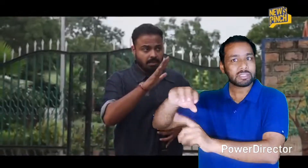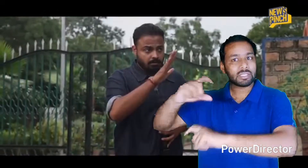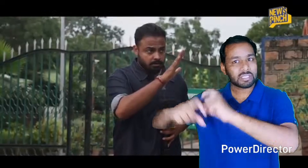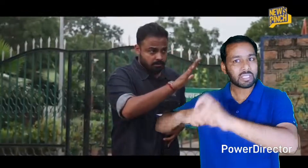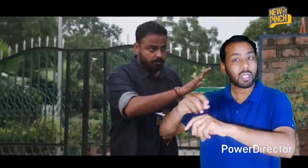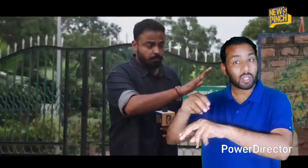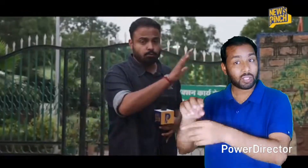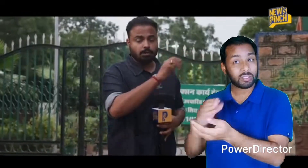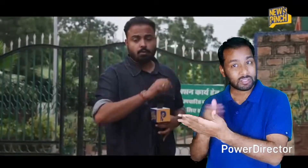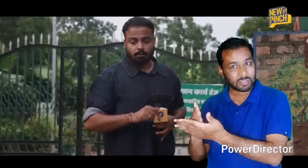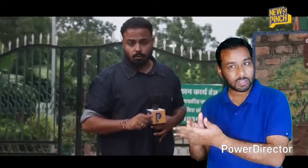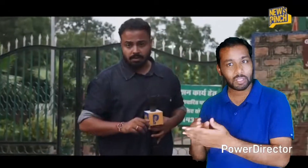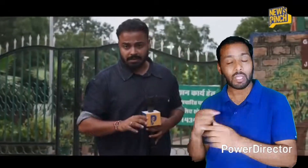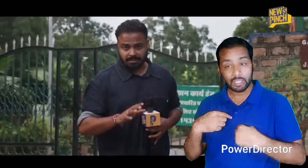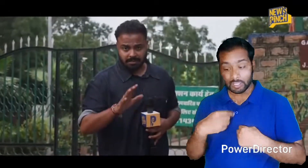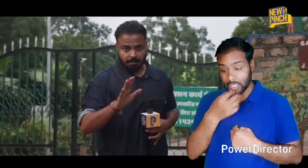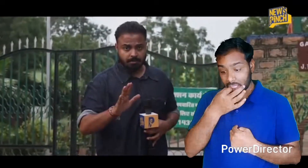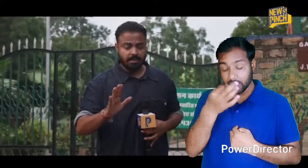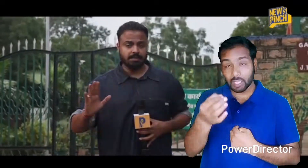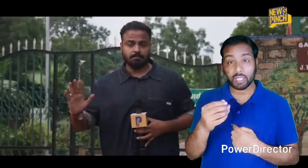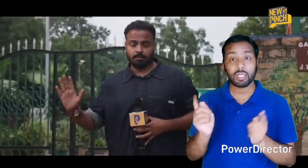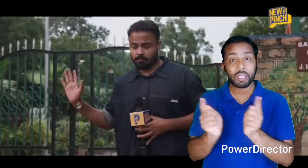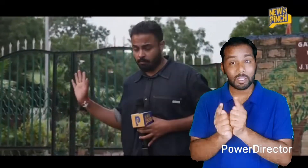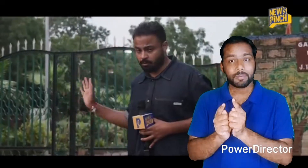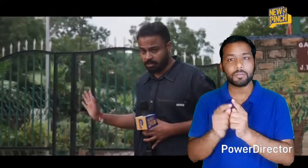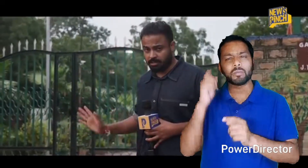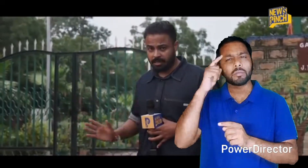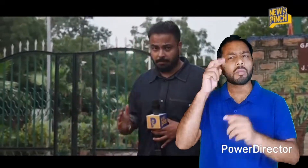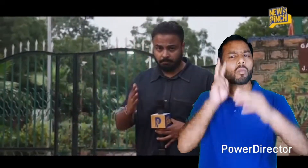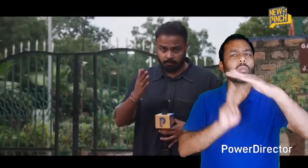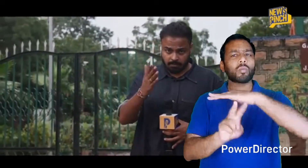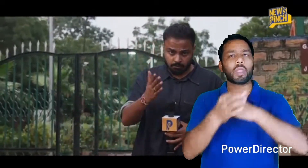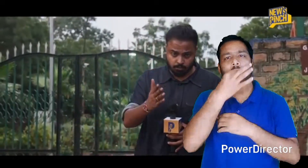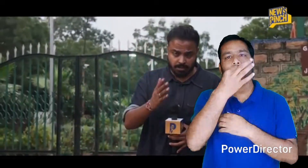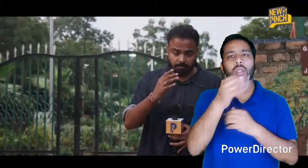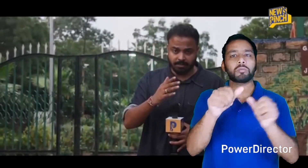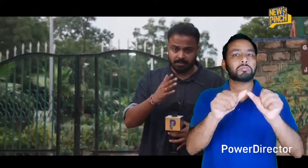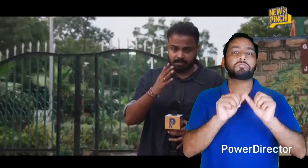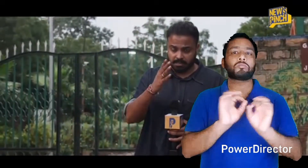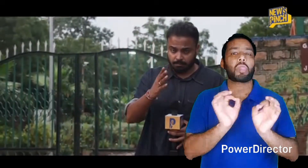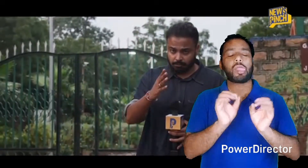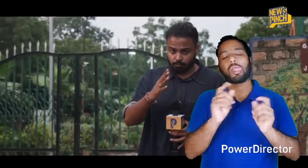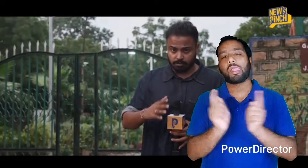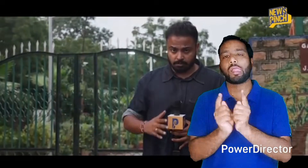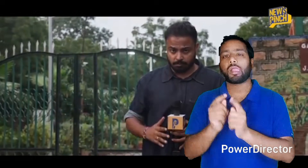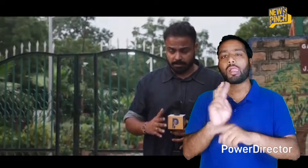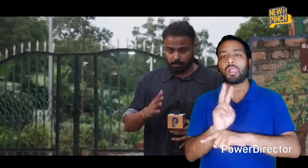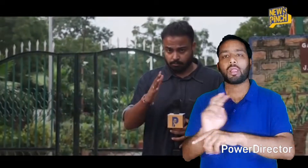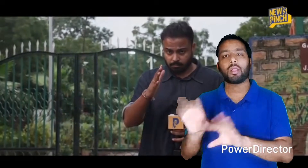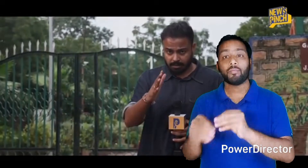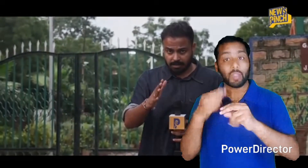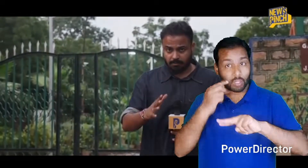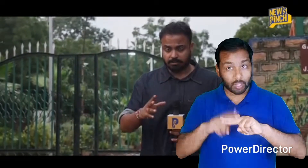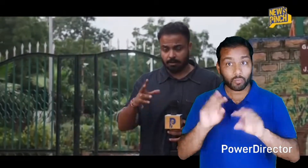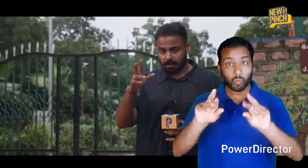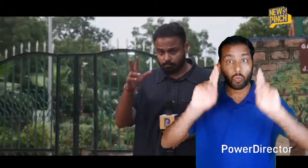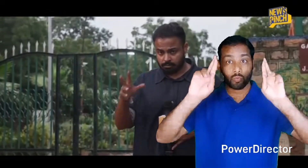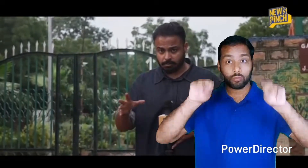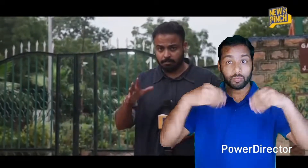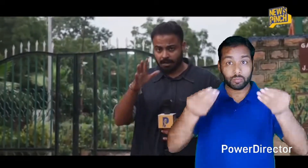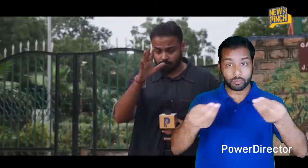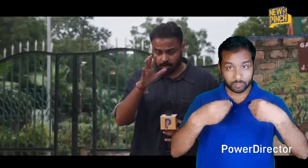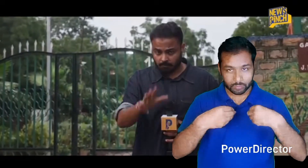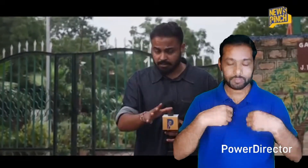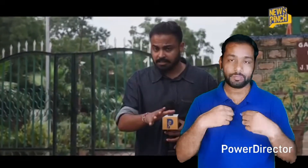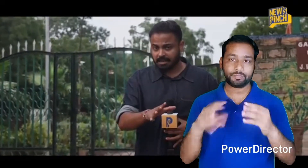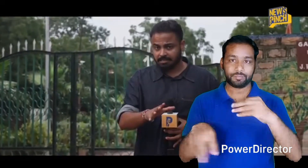ताकि प्रदूषण को कंट्रोल किया जा सके। हमने फाउंडेशन के जो जनरल मैनेजर हैं संदीप माथुर, उनसे संपर्क किया, उनसे मिलने का वक्त मांगा, उनसे